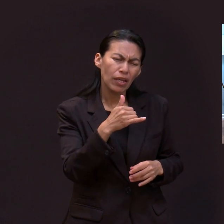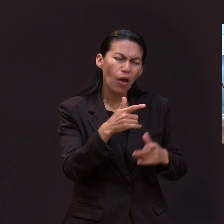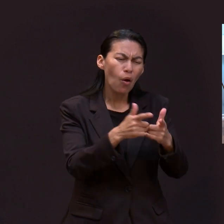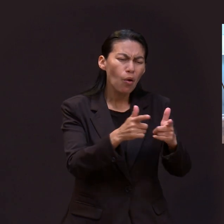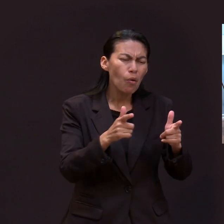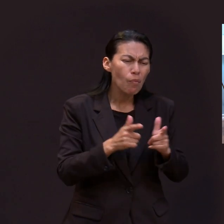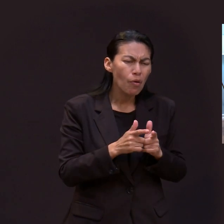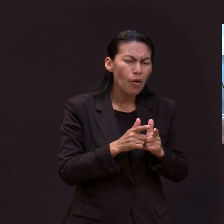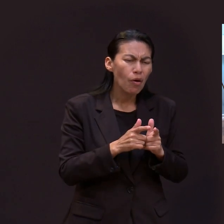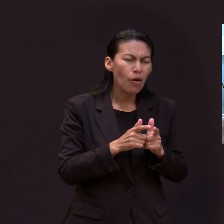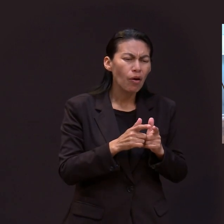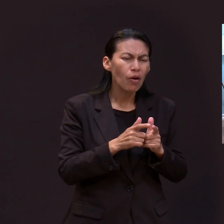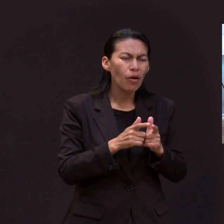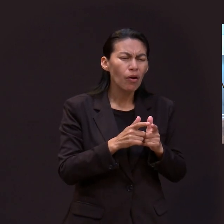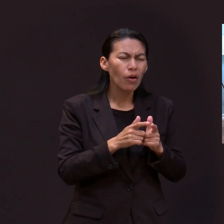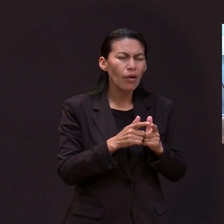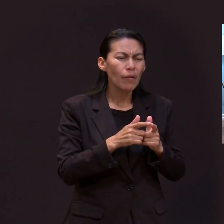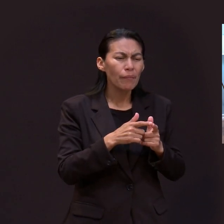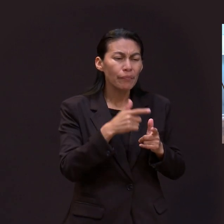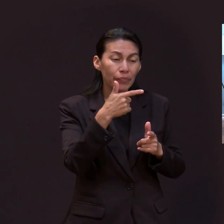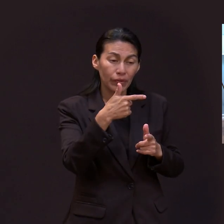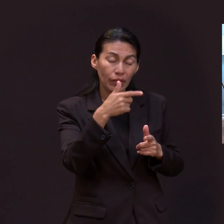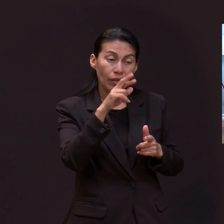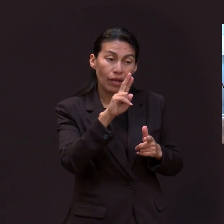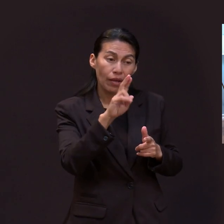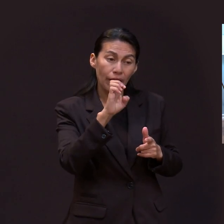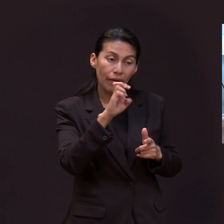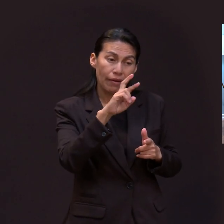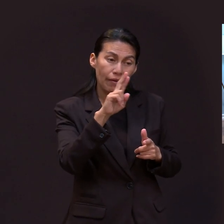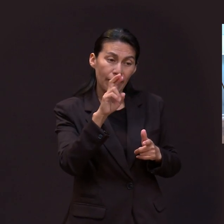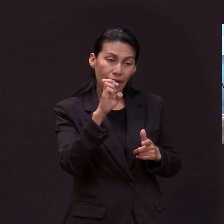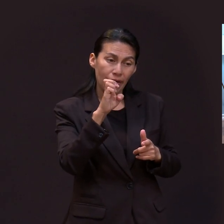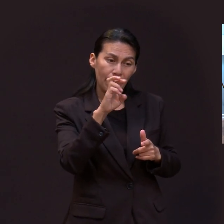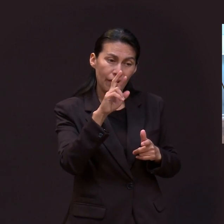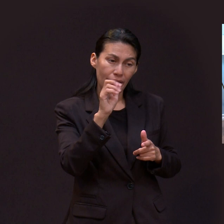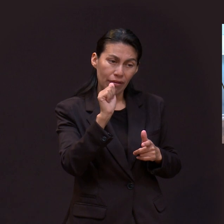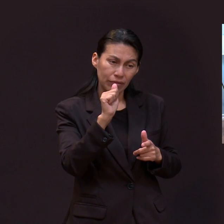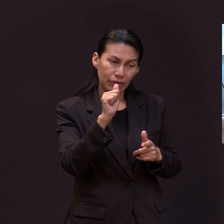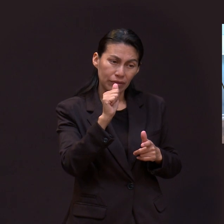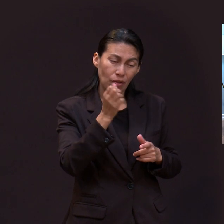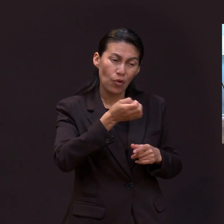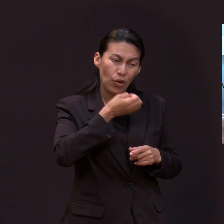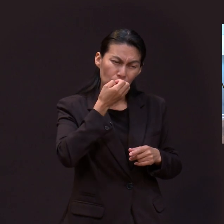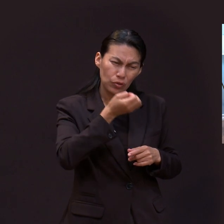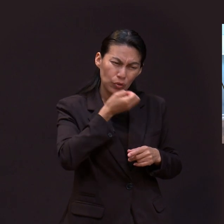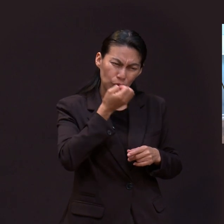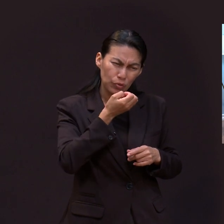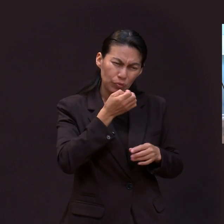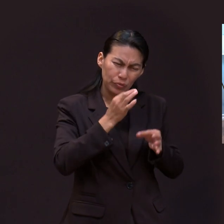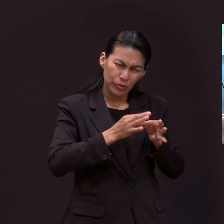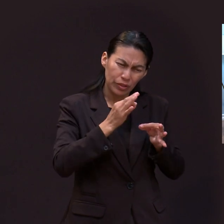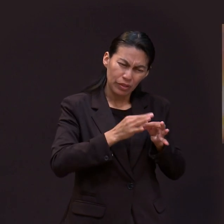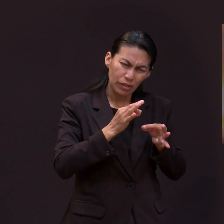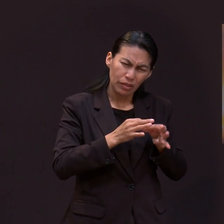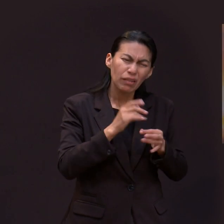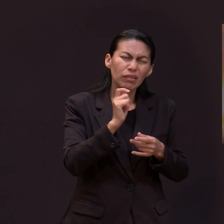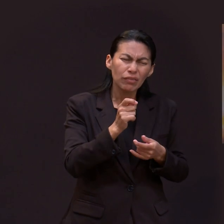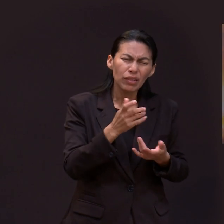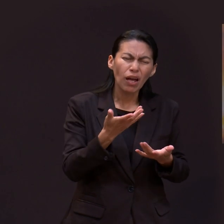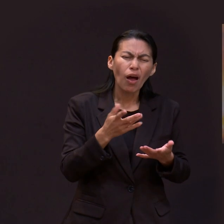oración bien este antes de vivir aquí en méxico nosotros vivíamos en perú